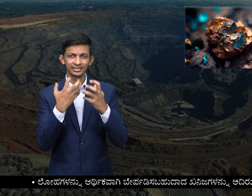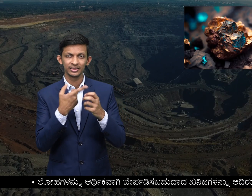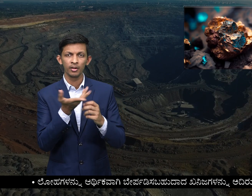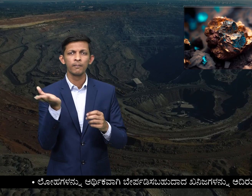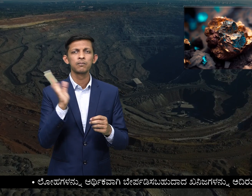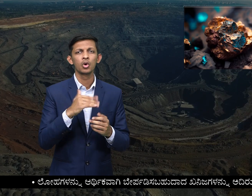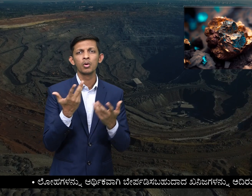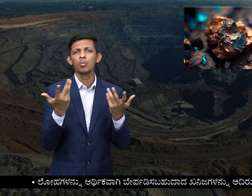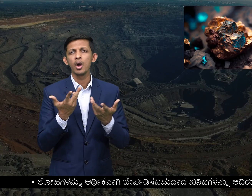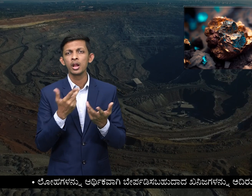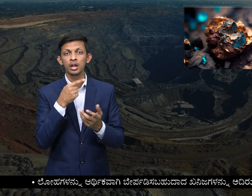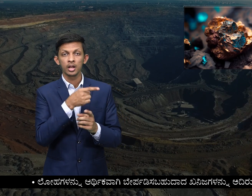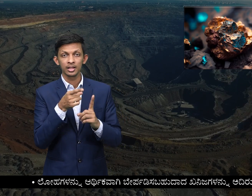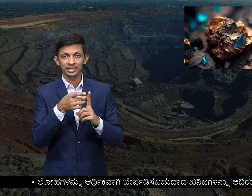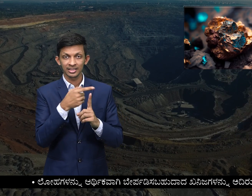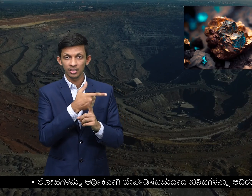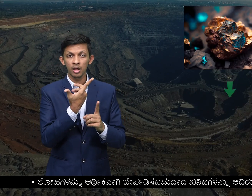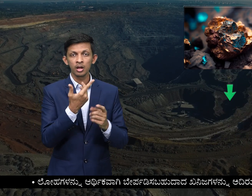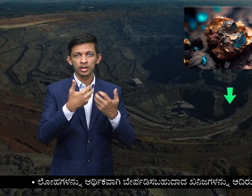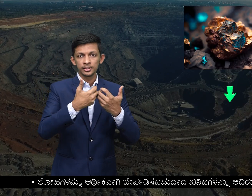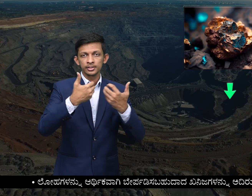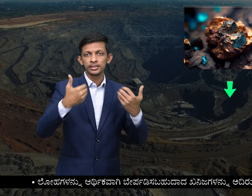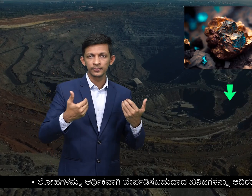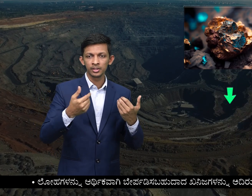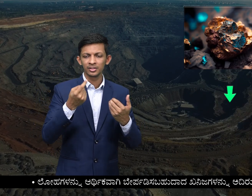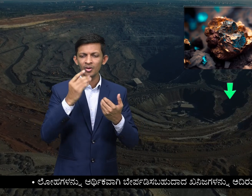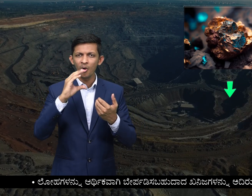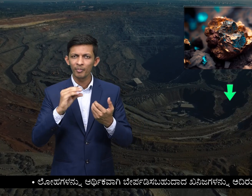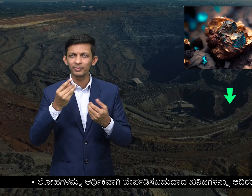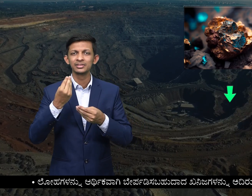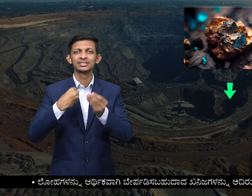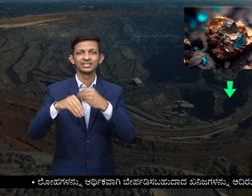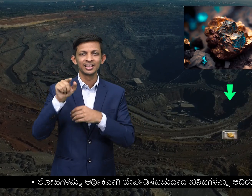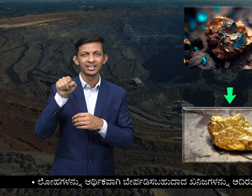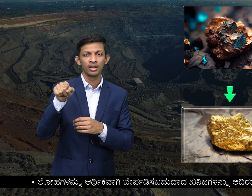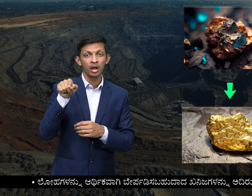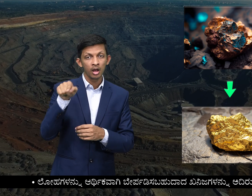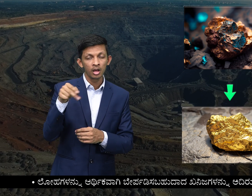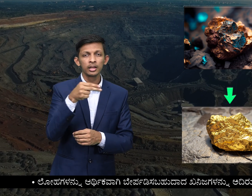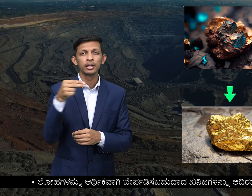ಲೋಹಗಳನ್ನ ಆರ್ಥಿಕವಾಗಿ ಬೇರ್ಪಡಿಸಬಹುದಾದ ಖನಿಜಗಳನ್ನ ಅದಿರು ಎಂದು ಕರೆಯಲಾಗುತ್ತೆ.